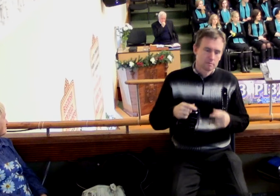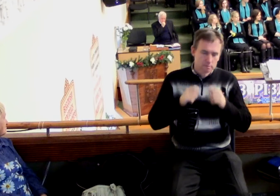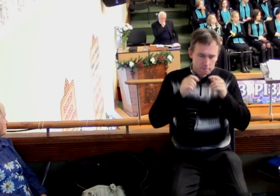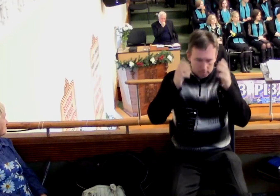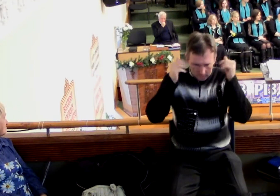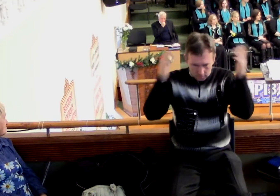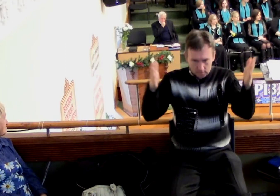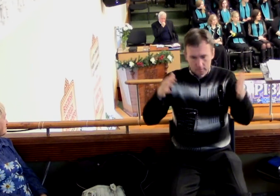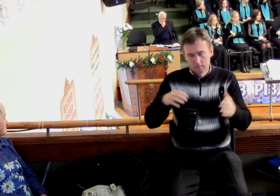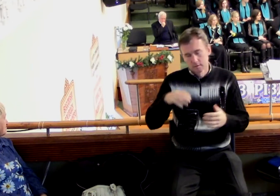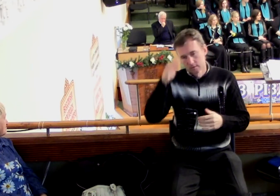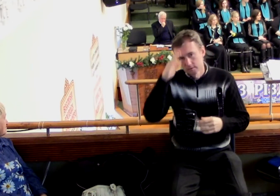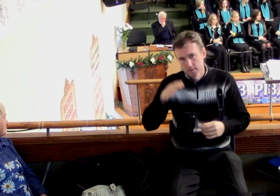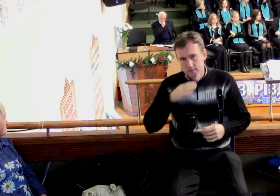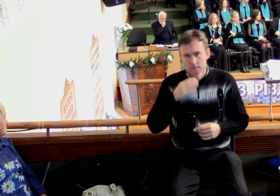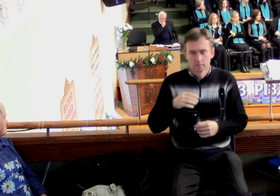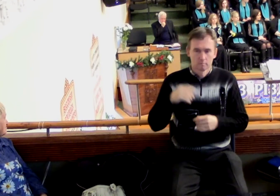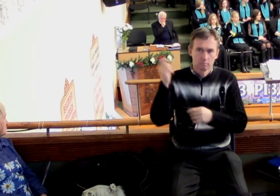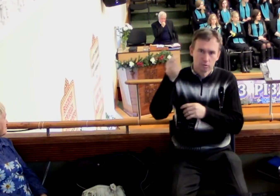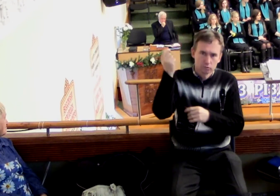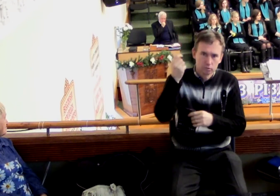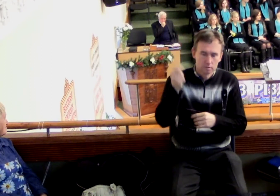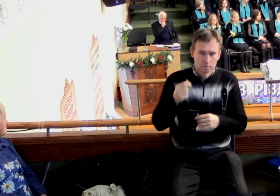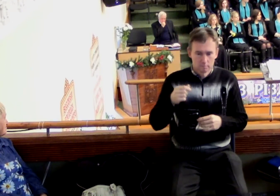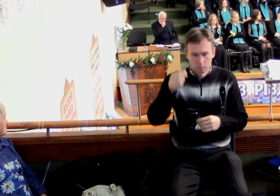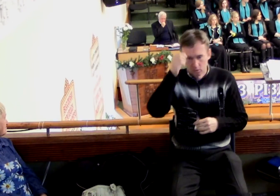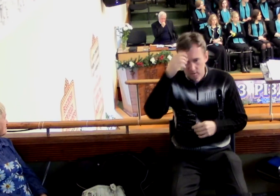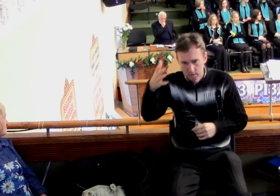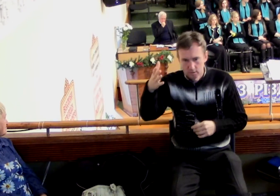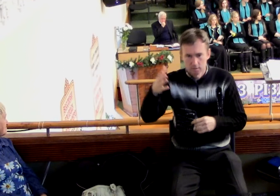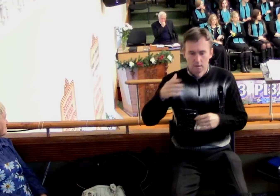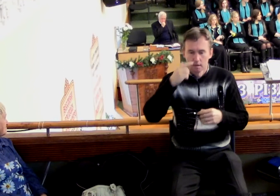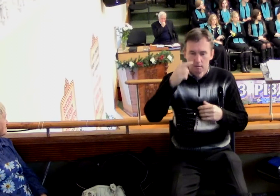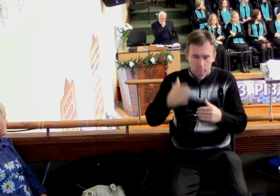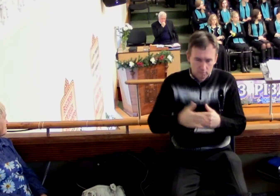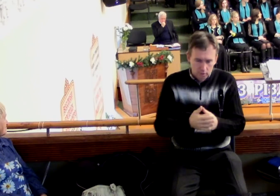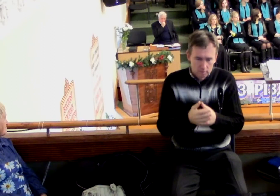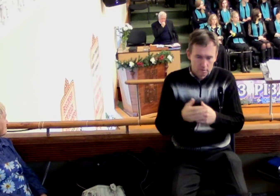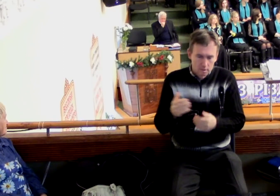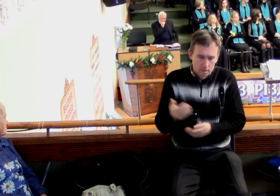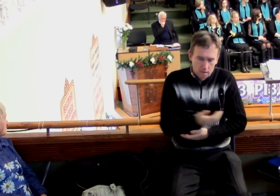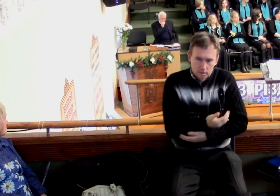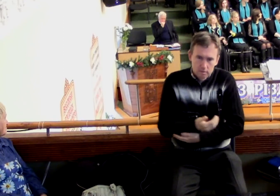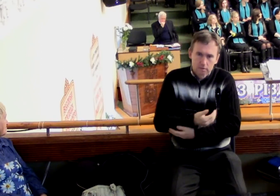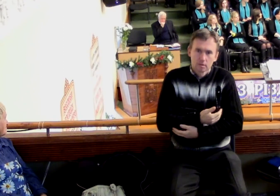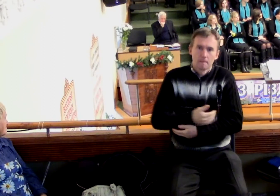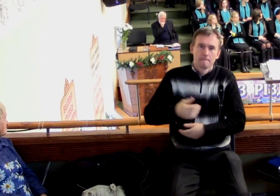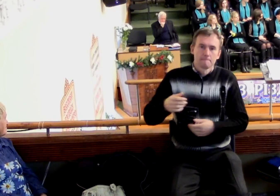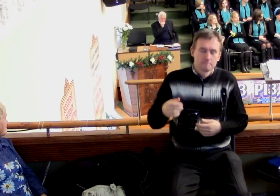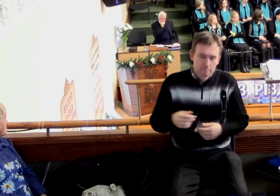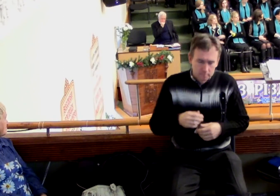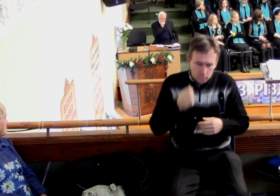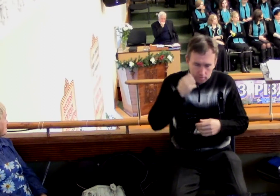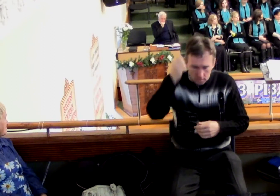любви Отца. С пастухами и волхвами ближе к яслям подойдем, с